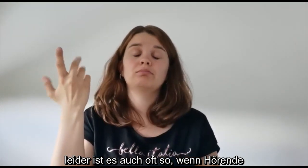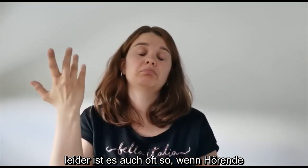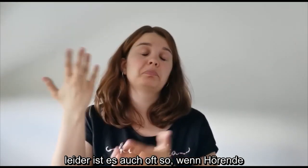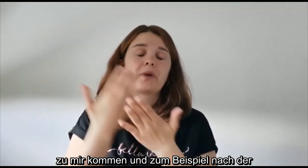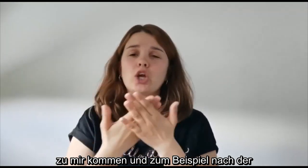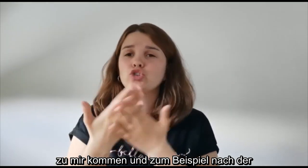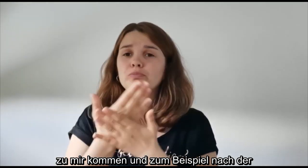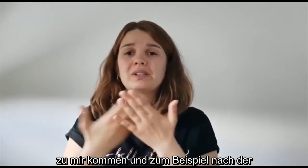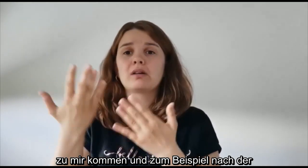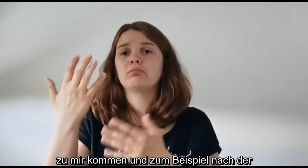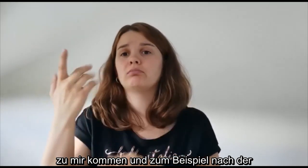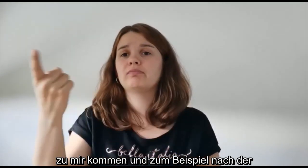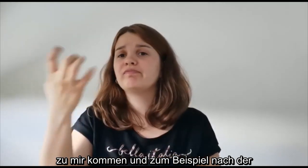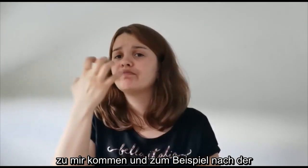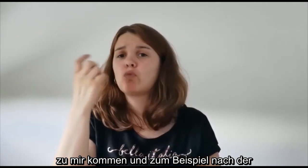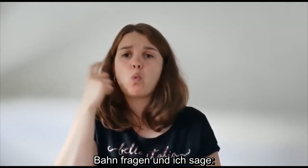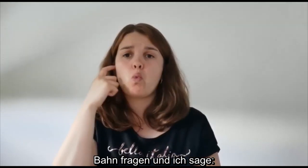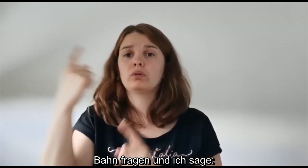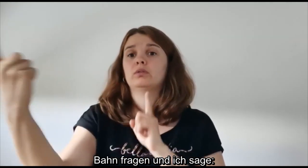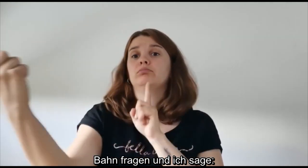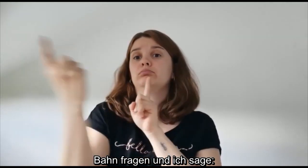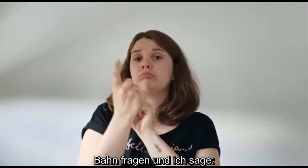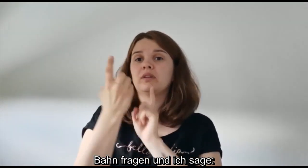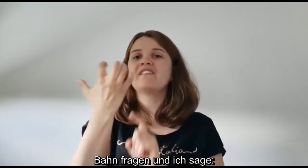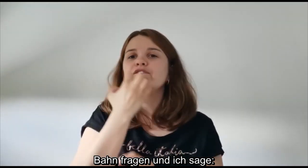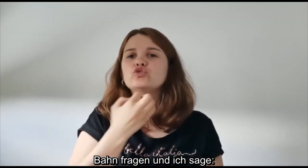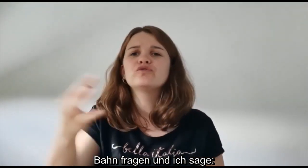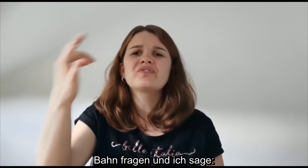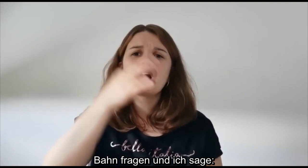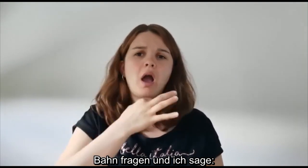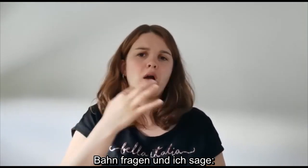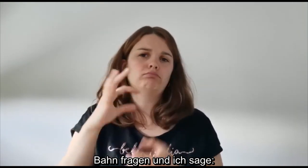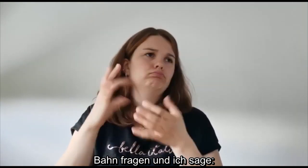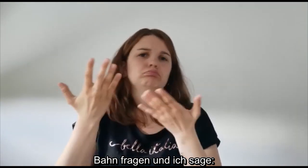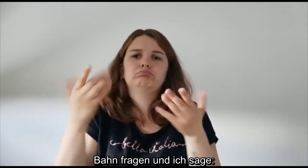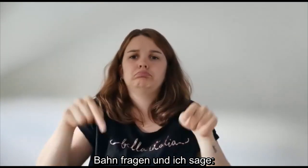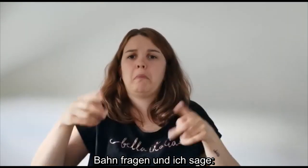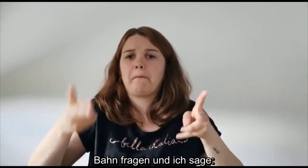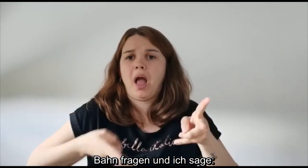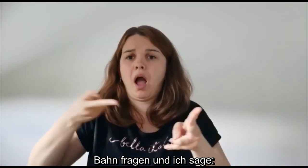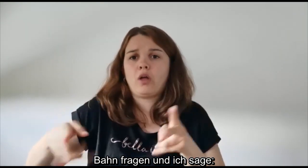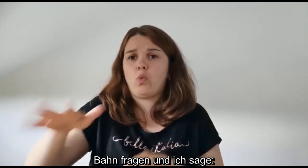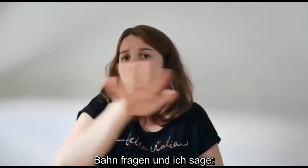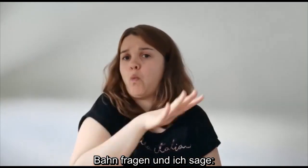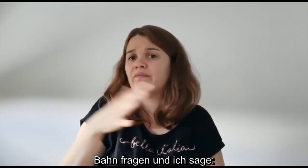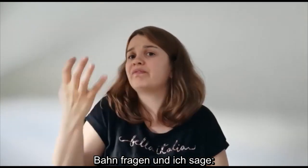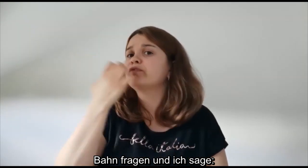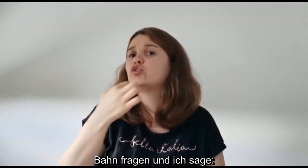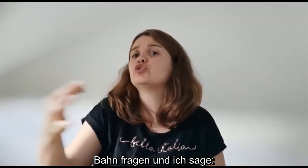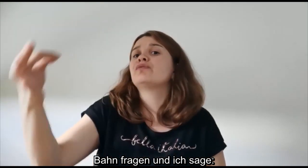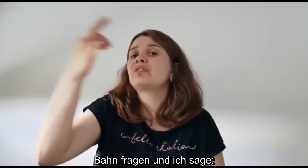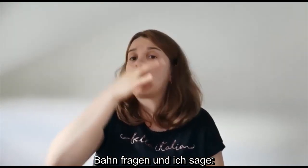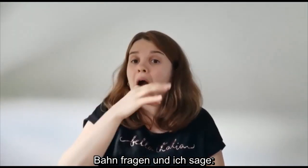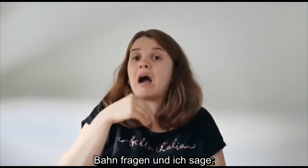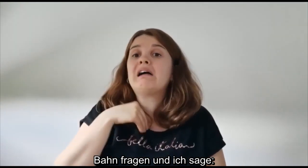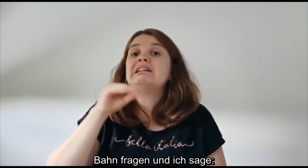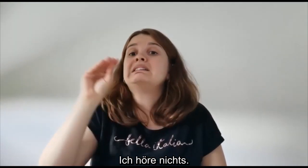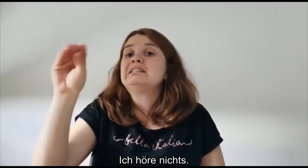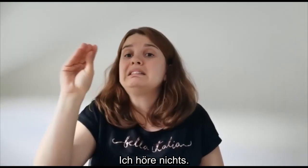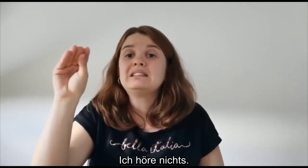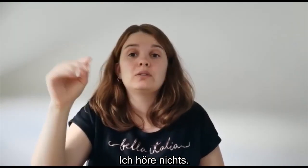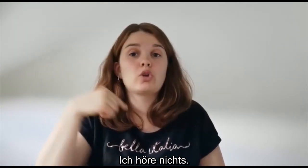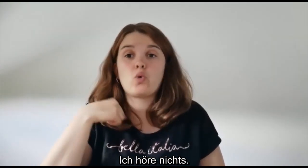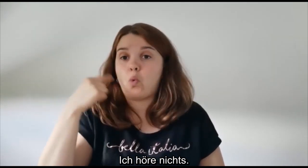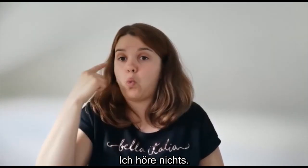auch oft so Wenn Hörende zu mir kommen Und zum Beispiel nach der Bahn fragen Und ich sage dann Ja Die